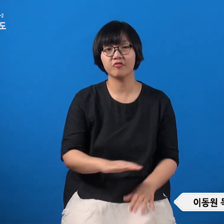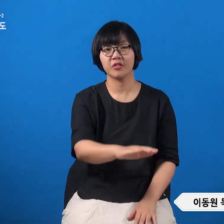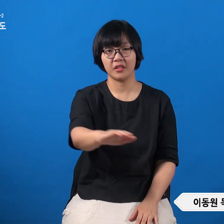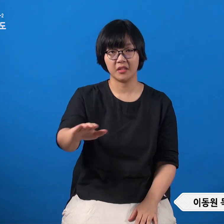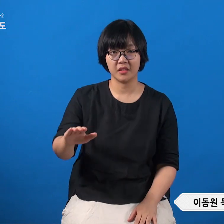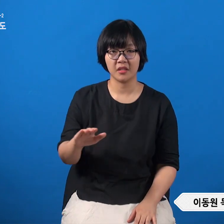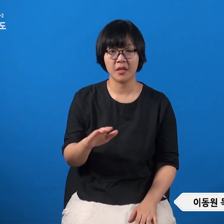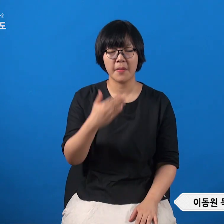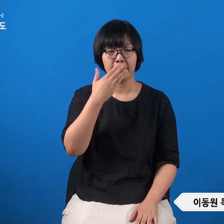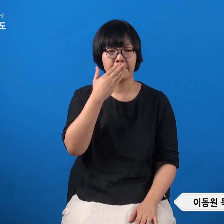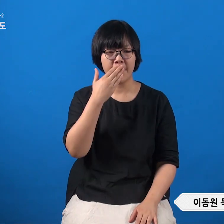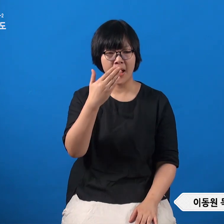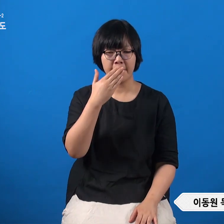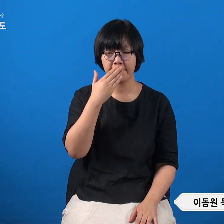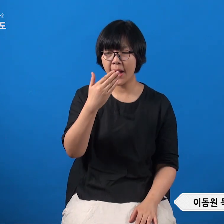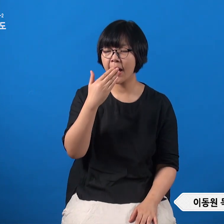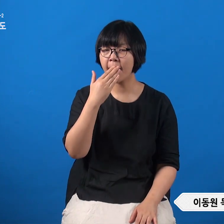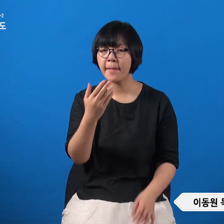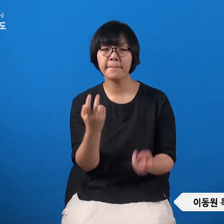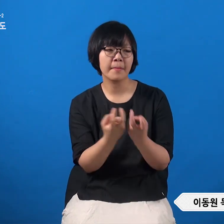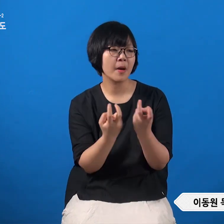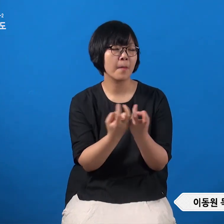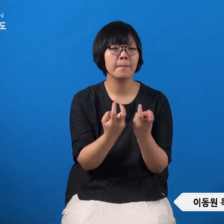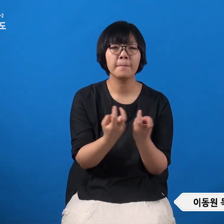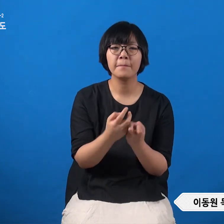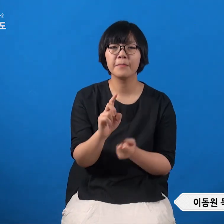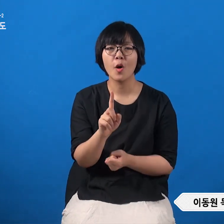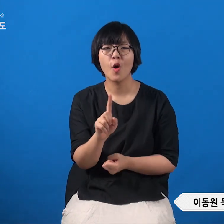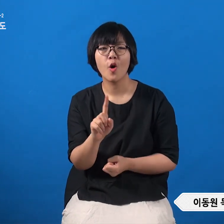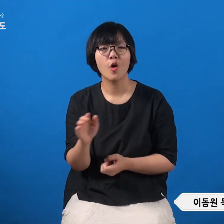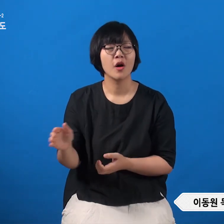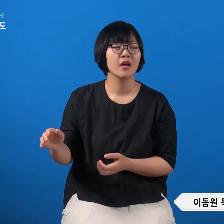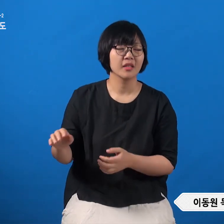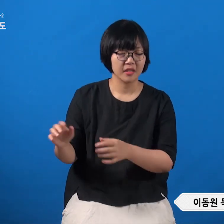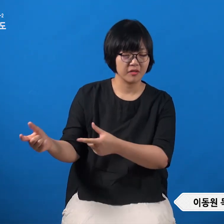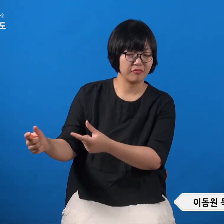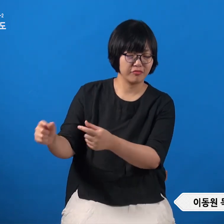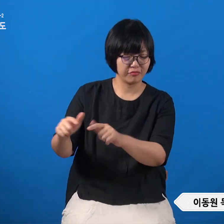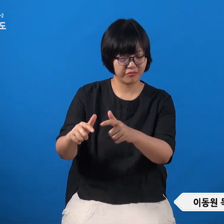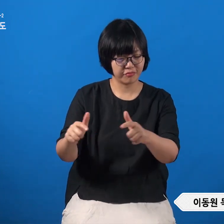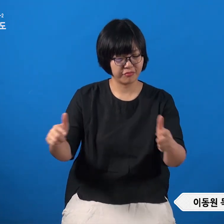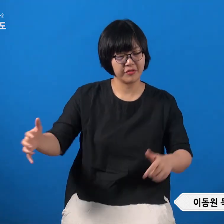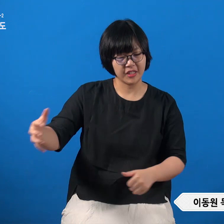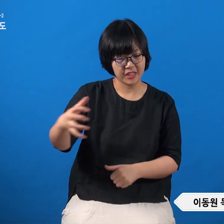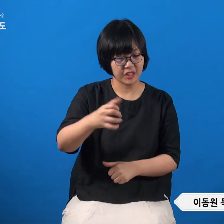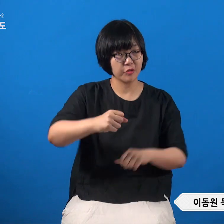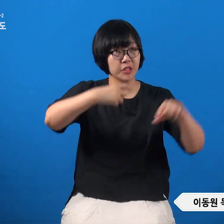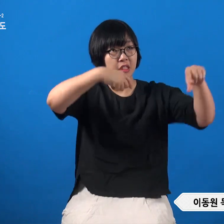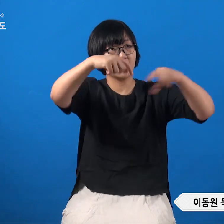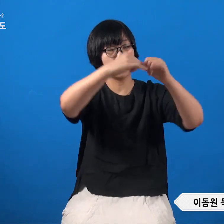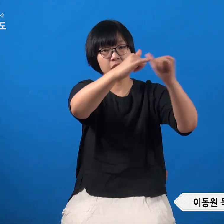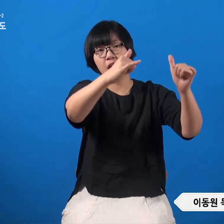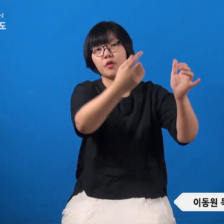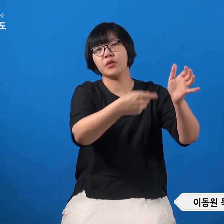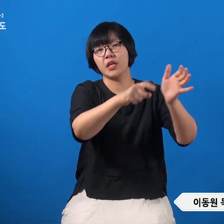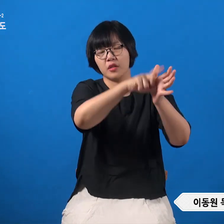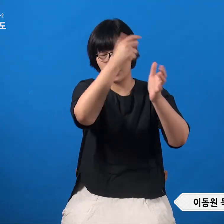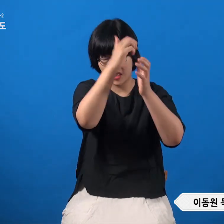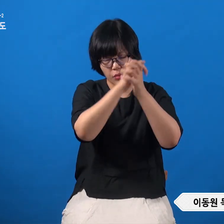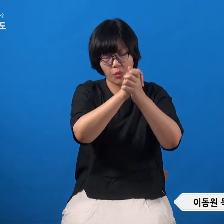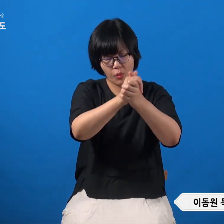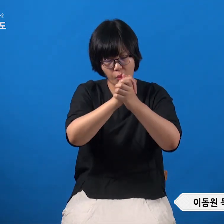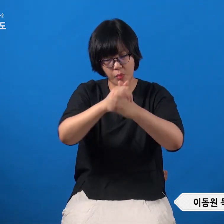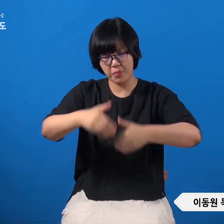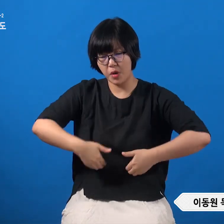가능한 모든 방법을 다해서 지도자들을 위해서 기도해야 한다라고 가르칩니다. 다시